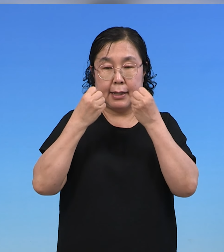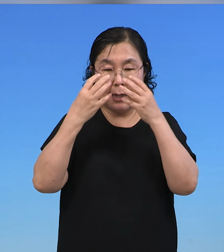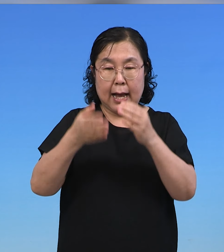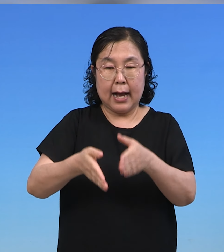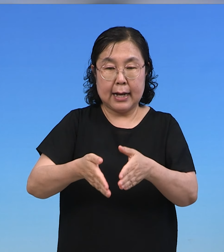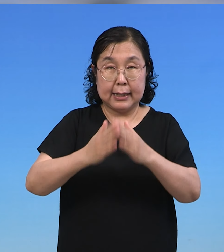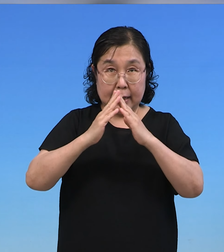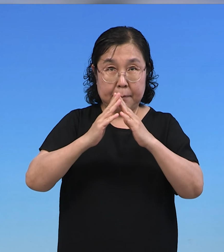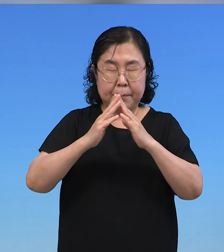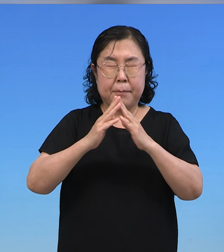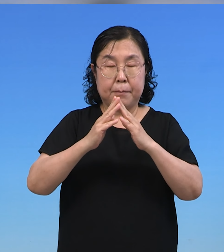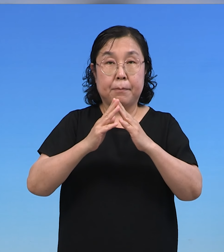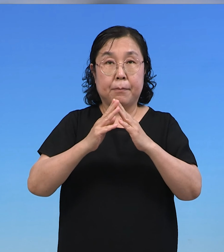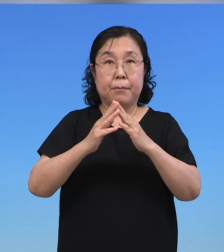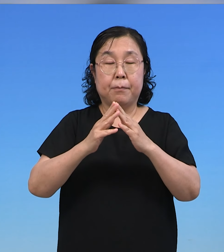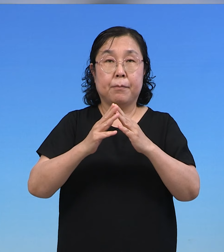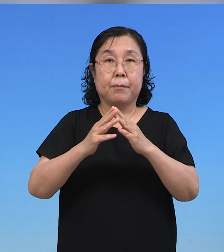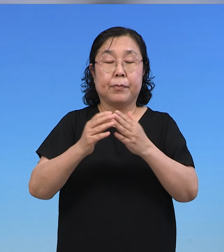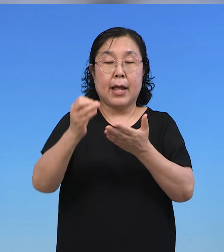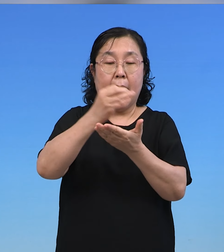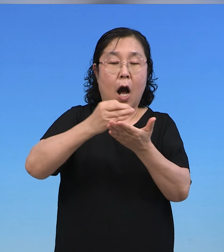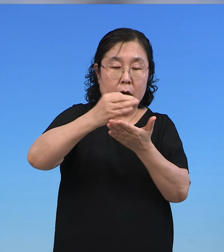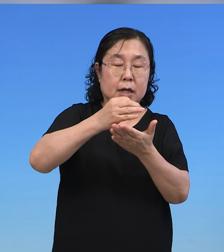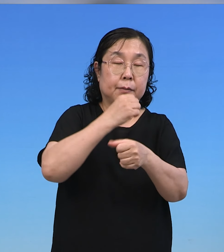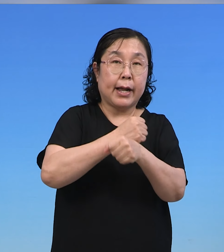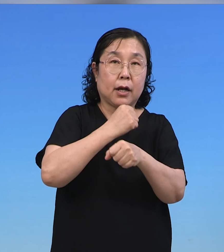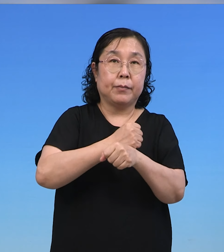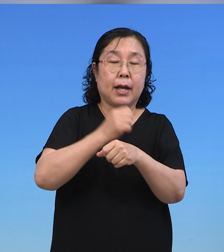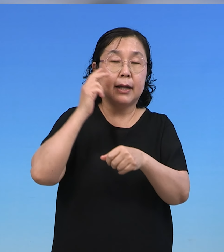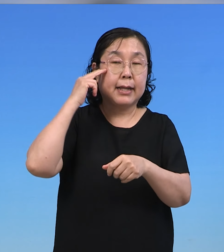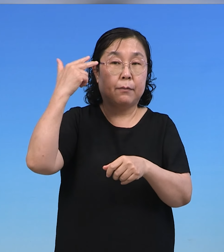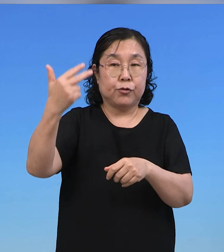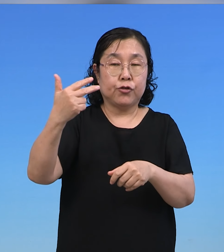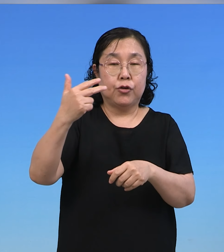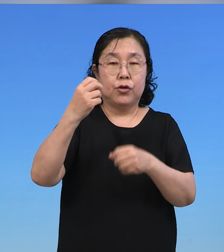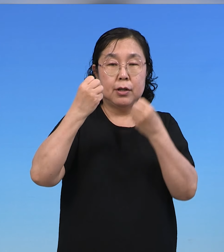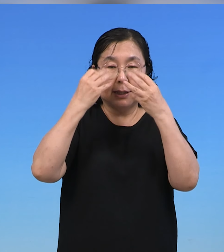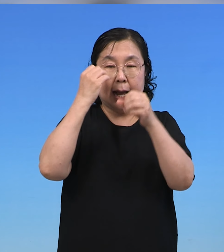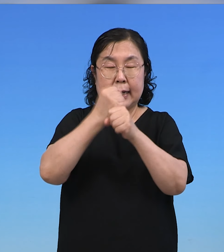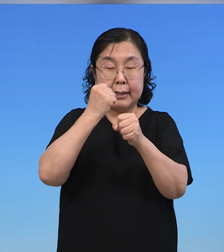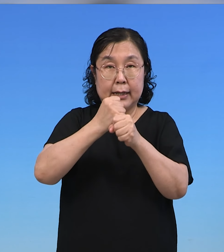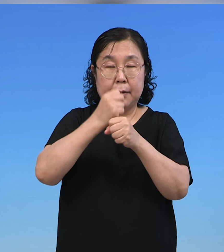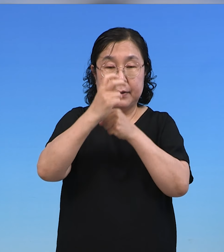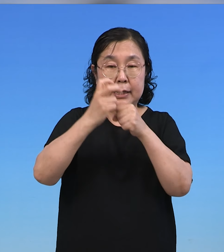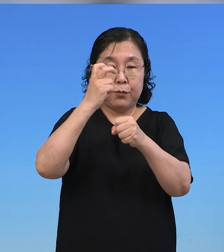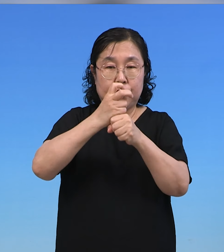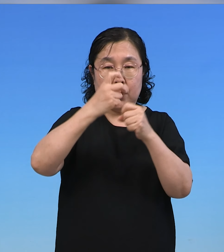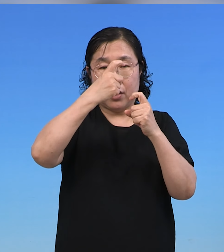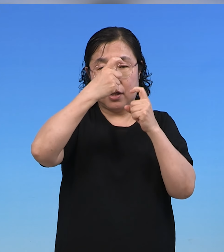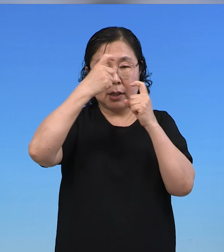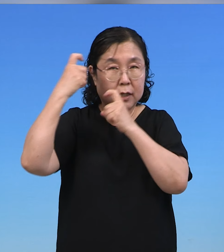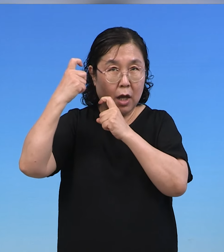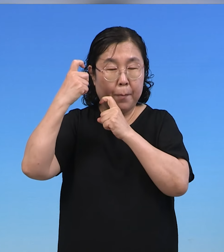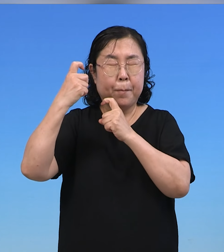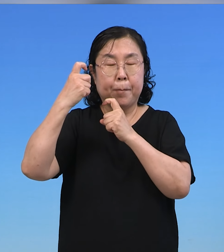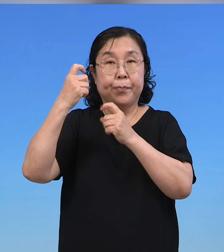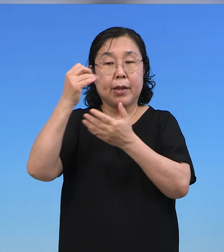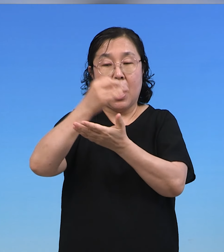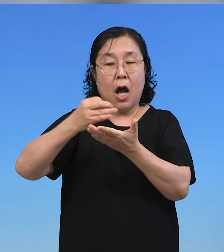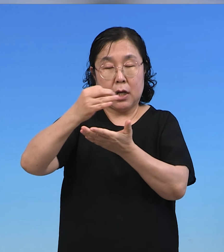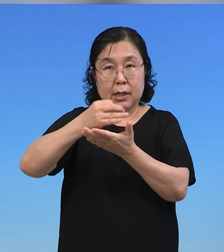의미를 부여하고, 그리고 다음 주일 예배 시간에 우리가 창립 20주년 기념 헌금을 드릴 거예요. 이